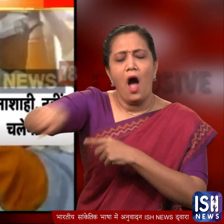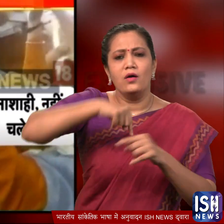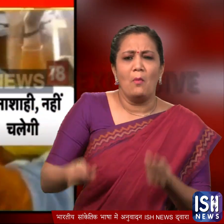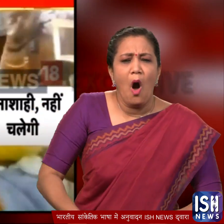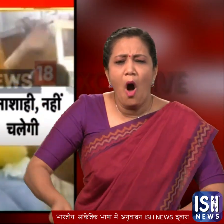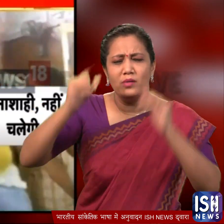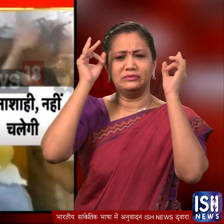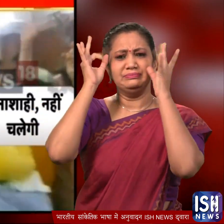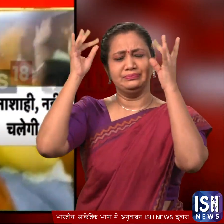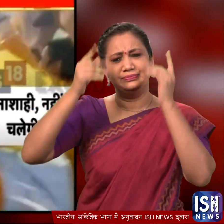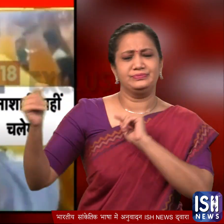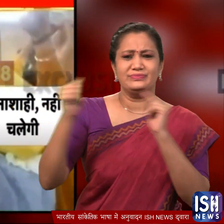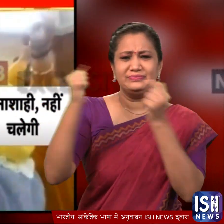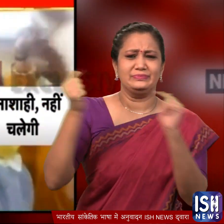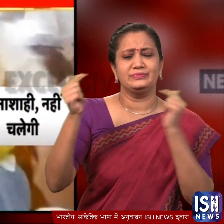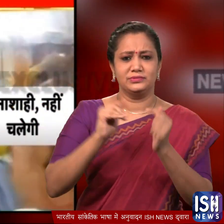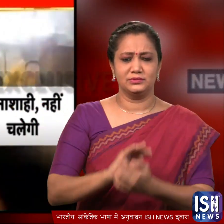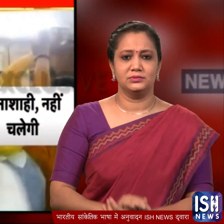गया।